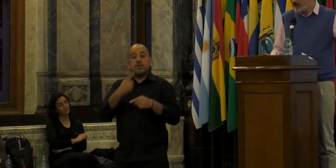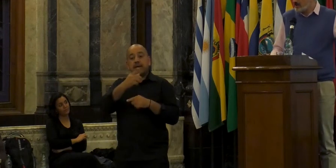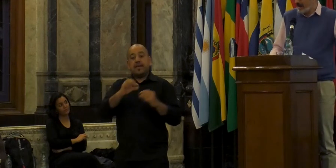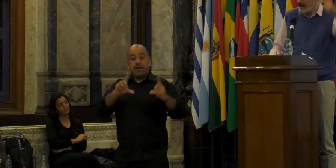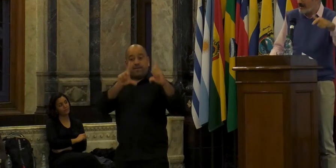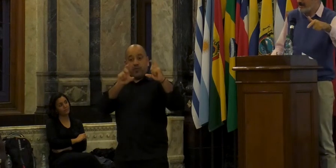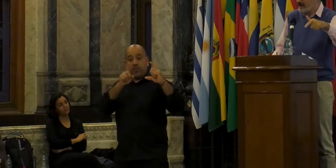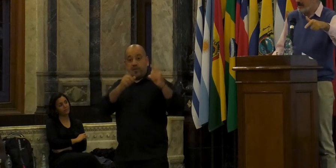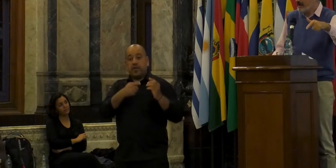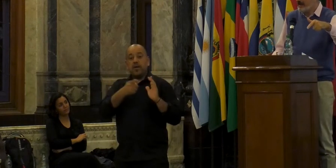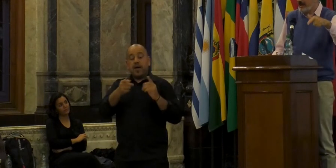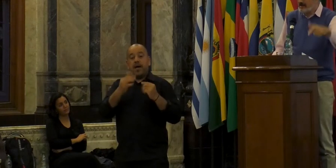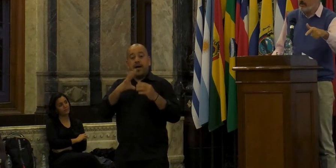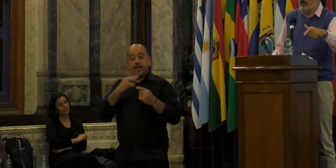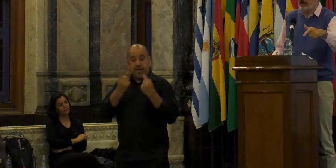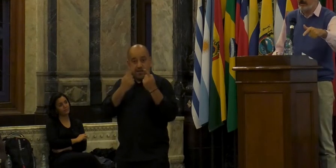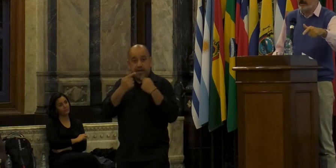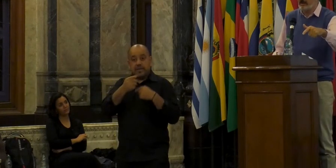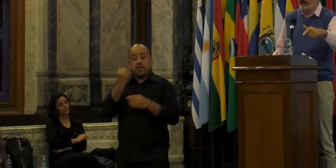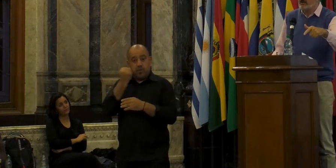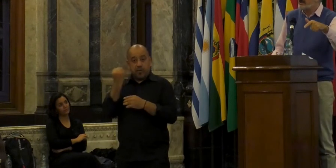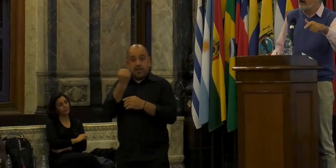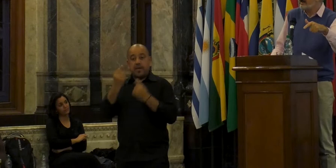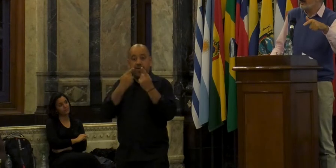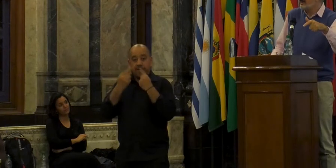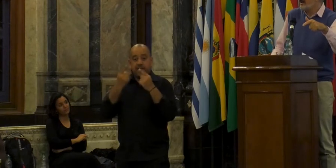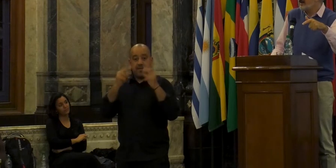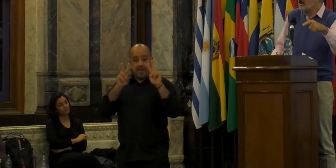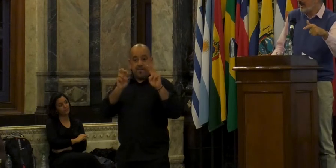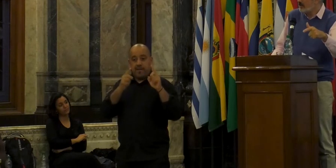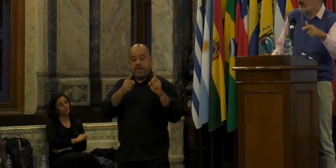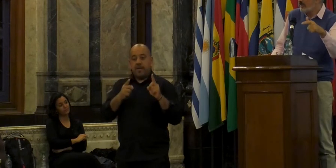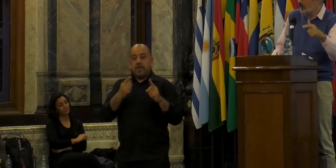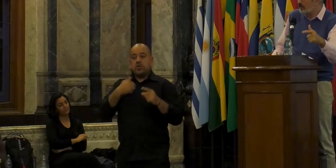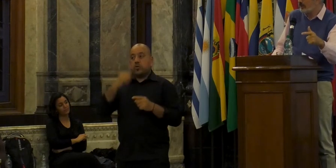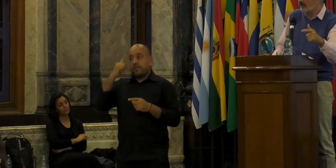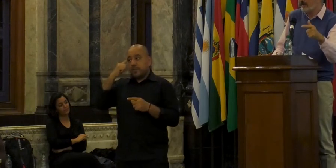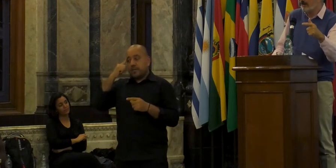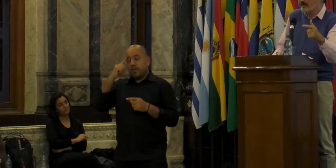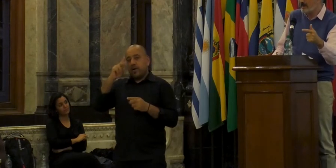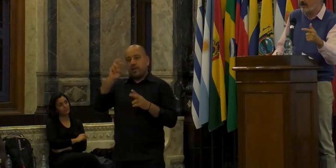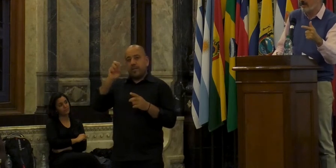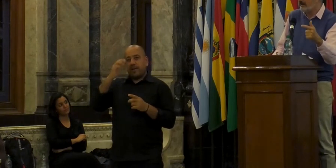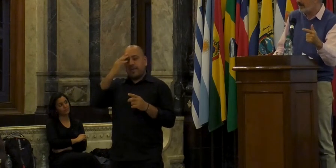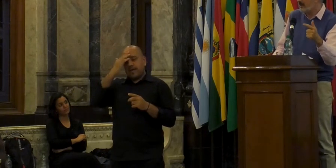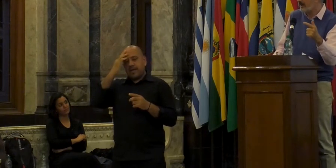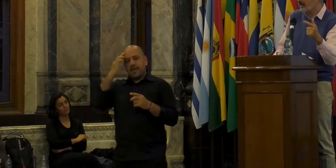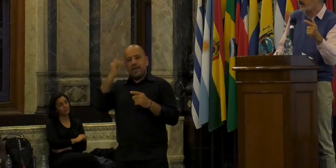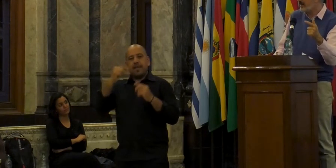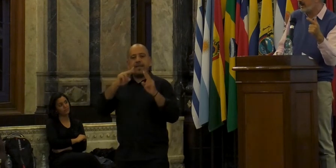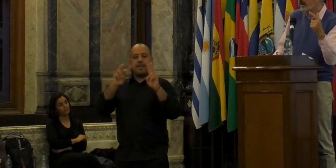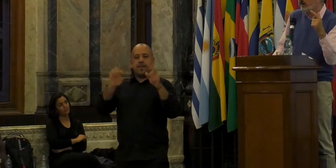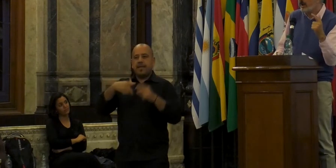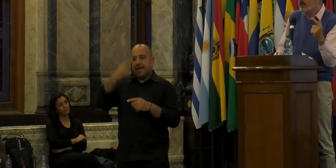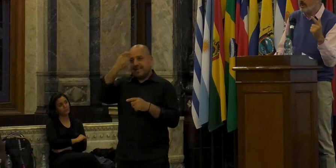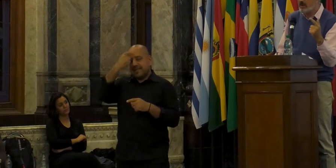para deciros que hablar desde ahí es importante. O sea, si nos creemos el moto reflexivo de las ciencias sociales